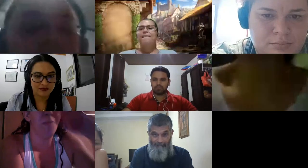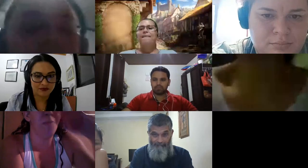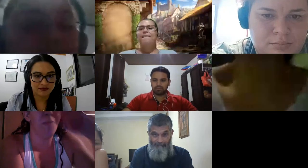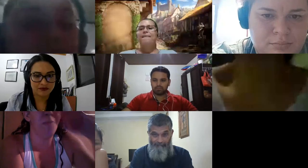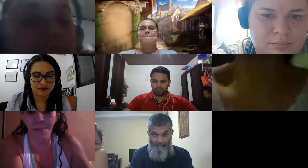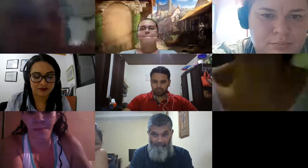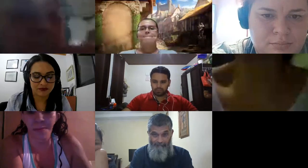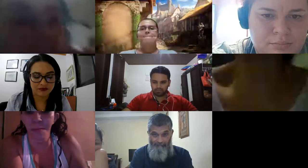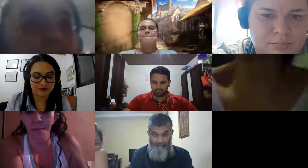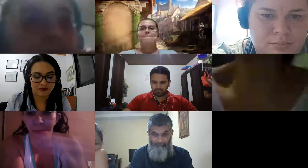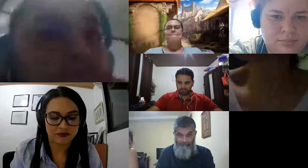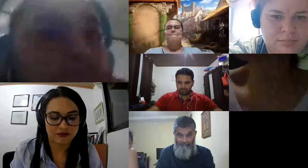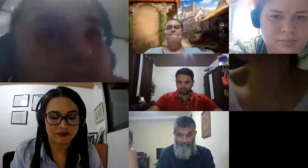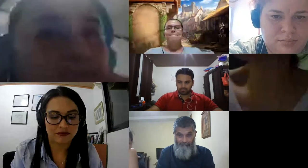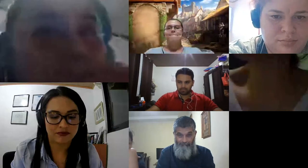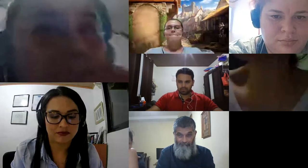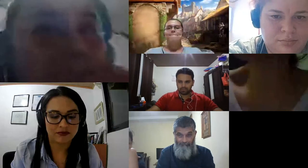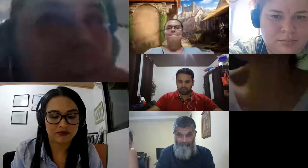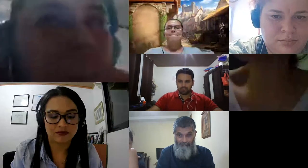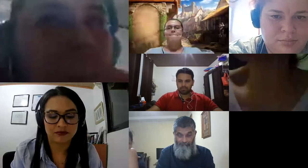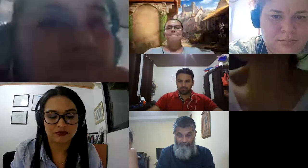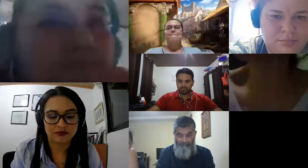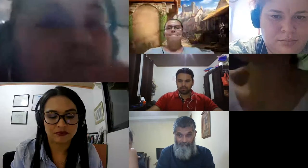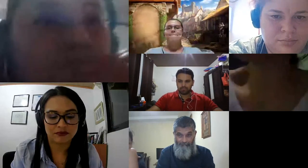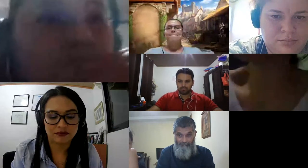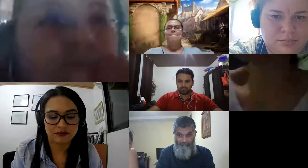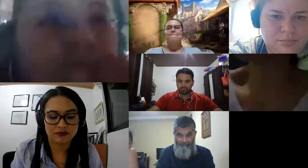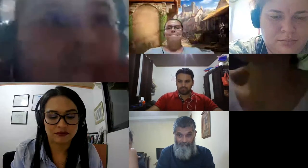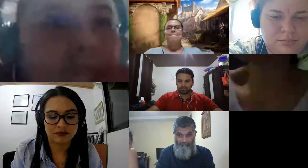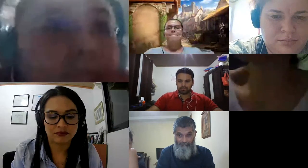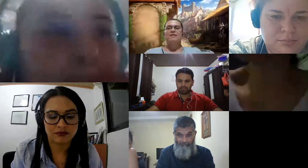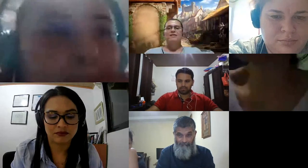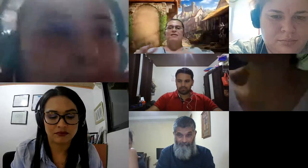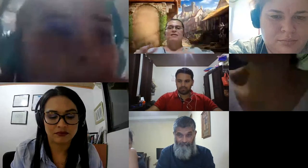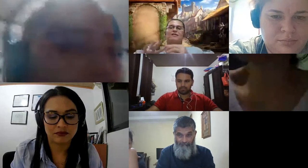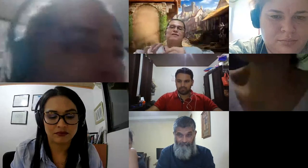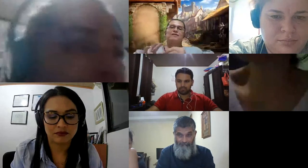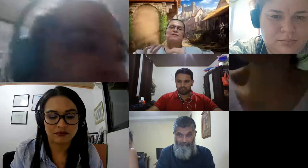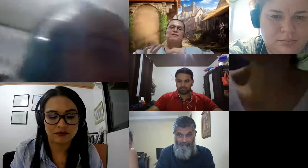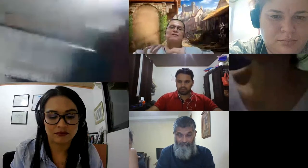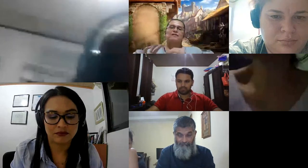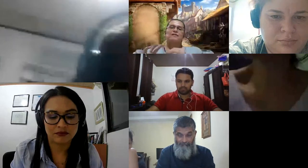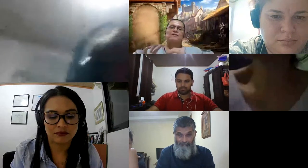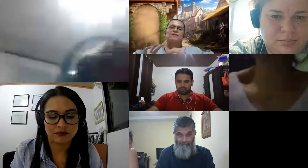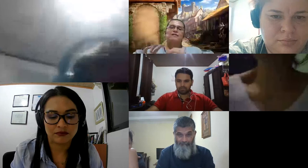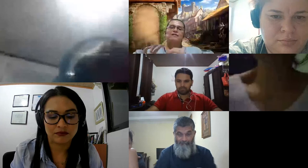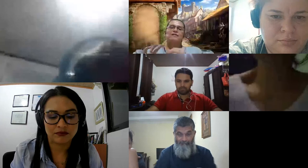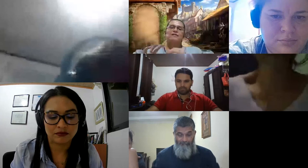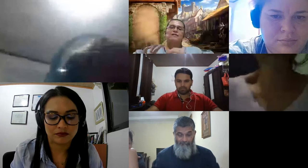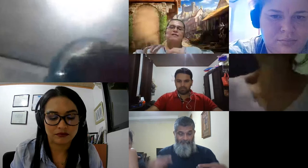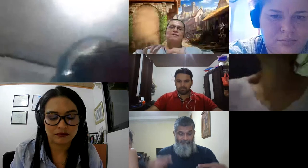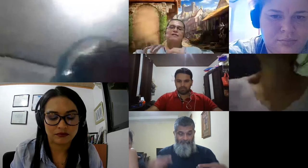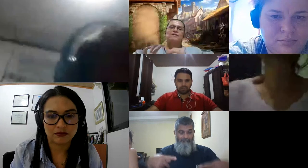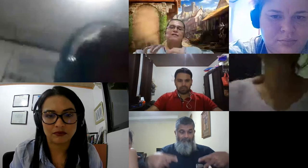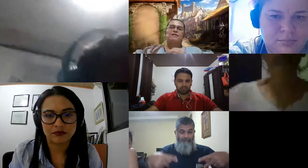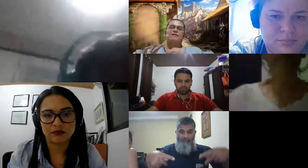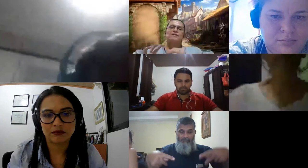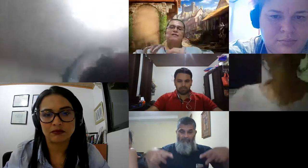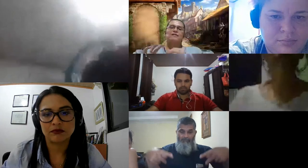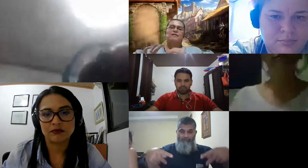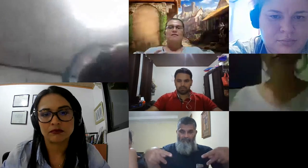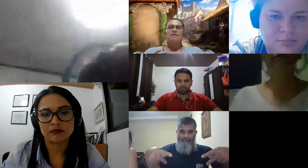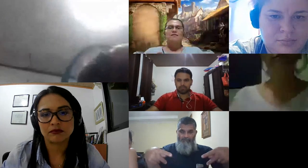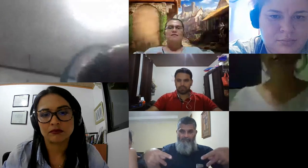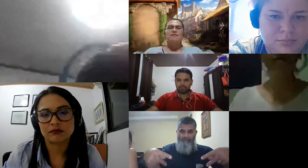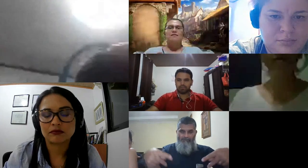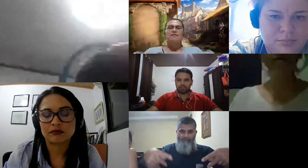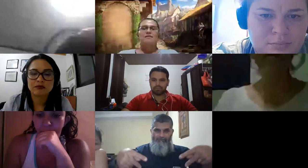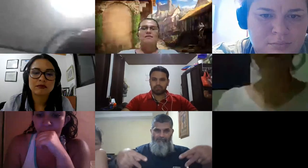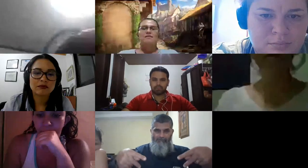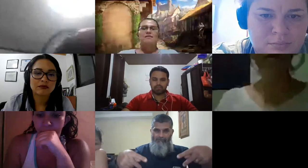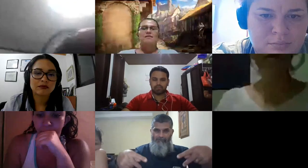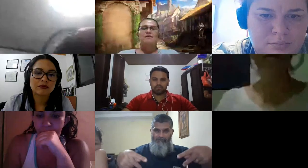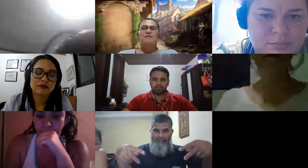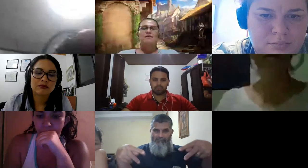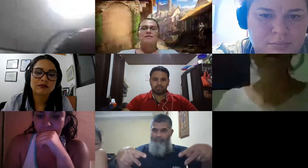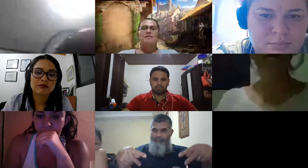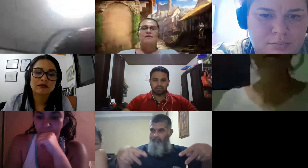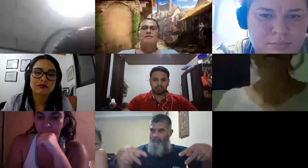la señal de persona. Entonces, Fabián, si te parece, hacemos énfasis en